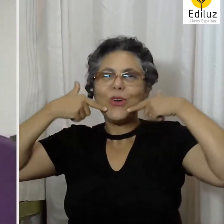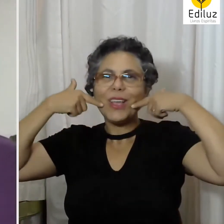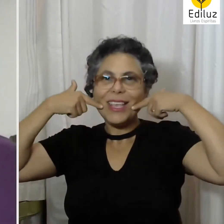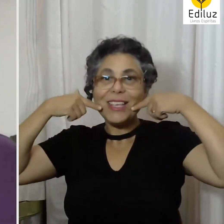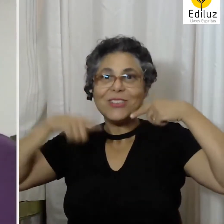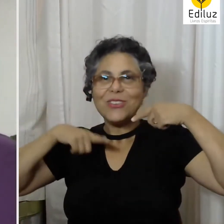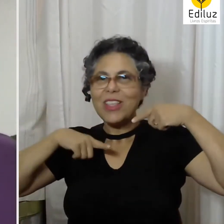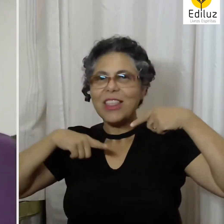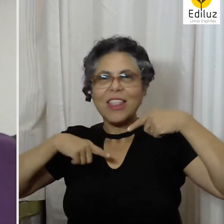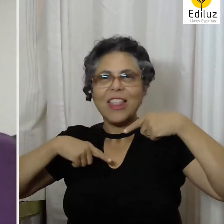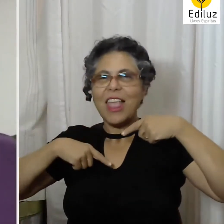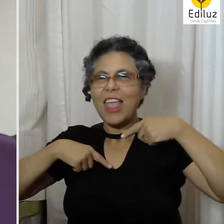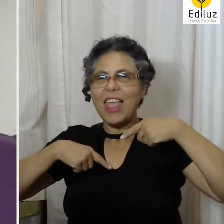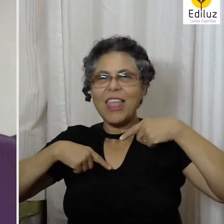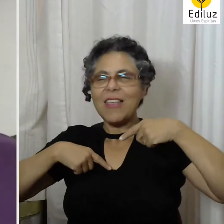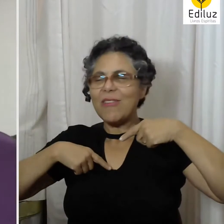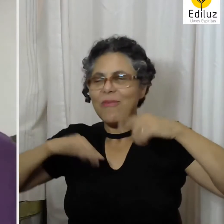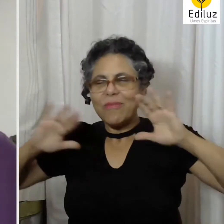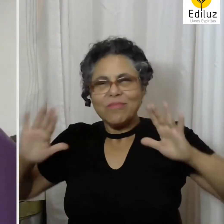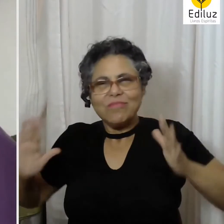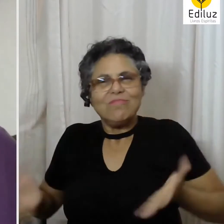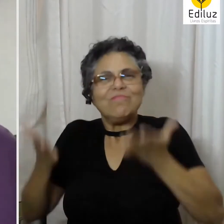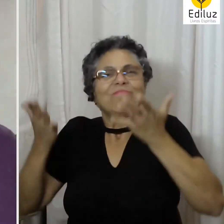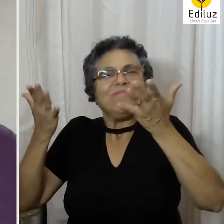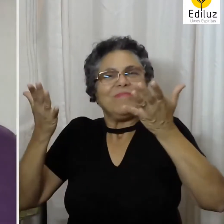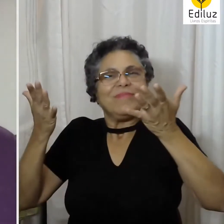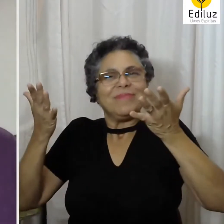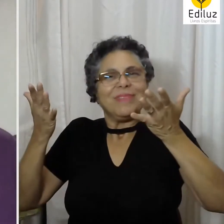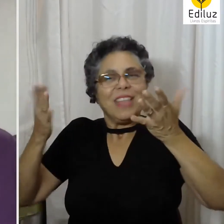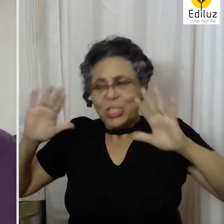contagiante, revigorante,